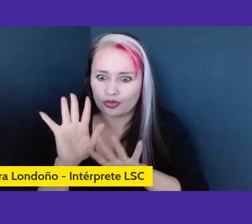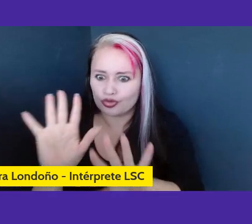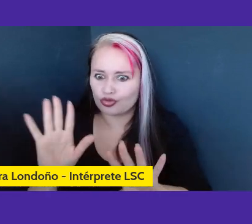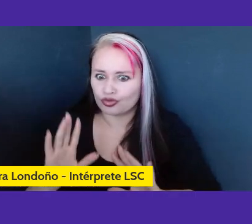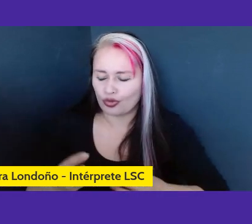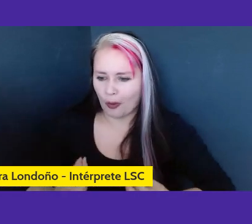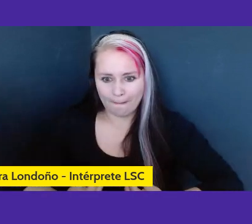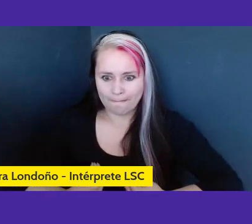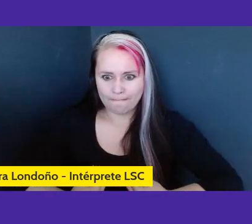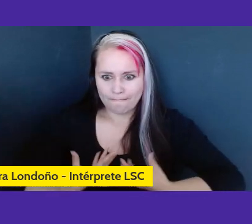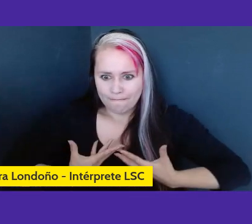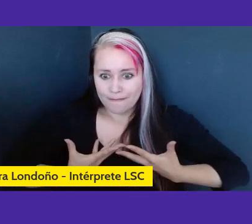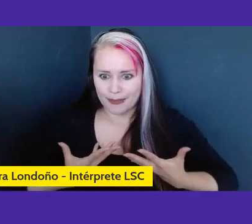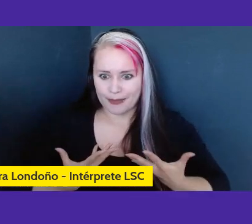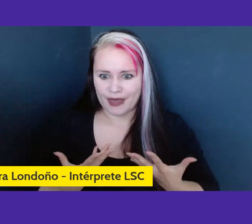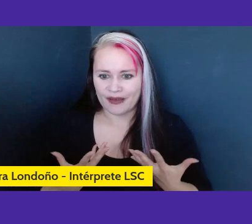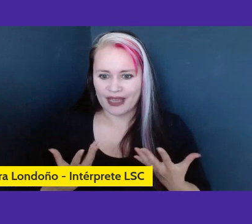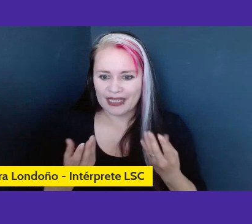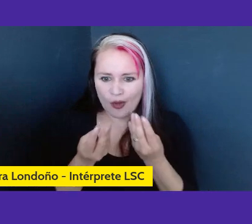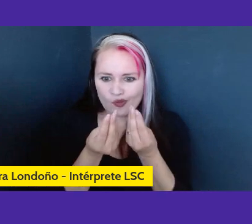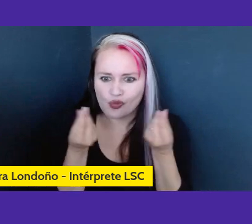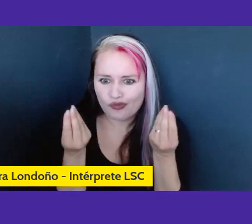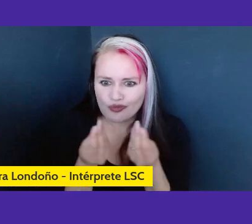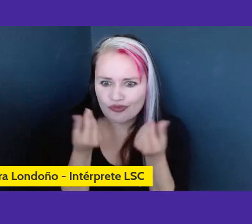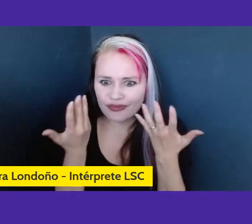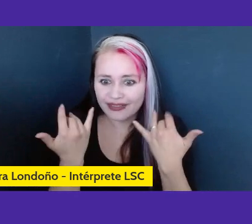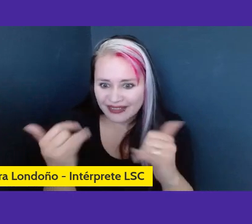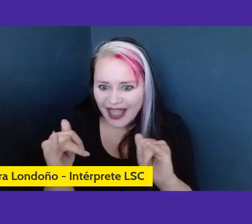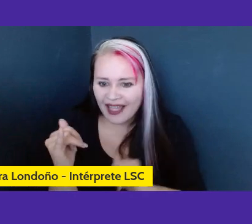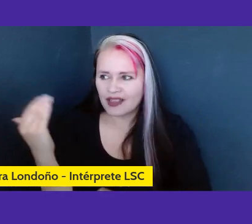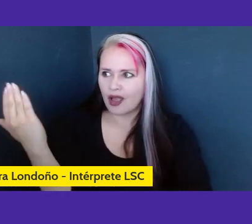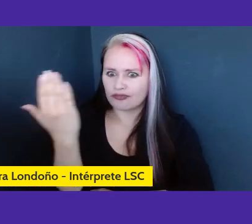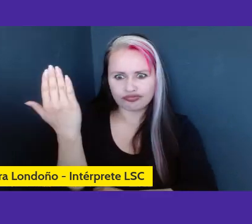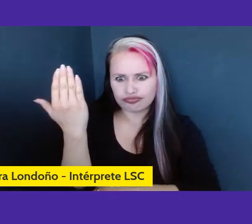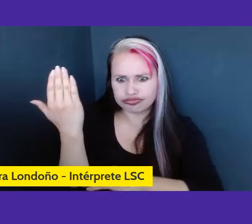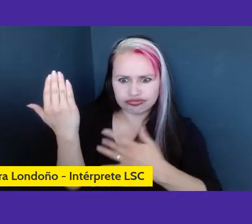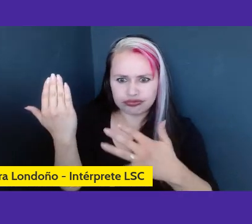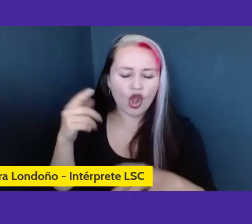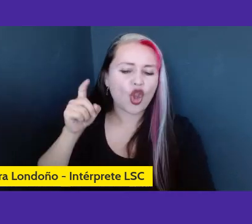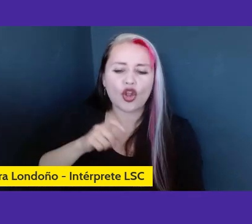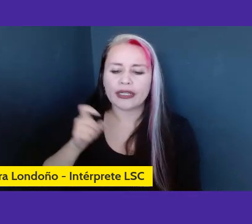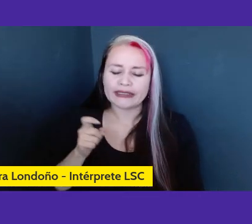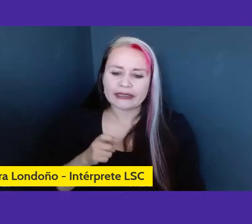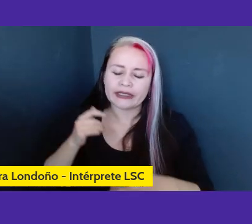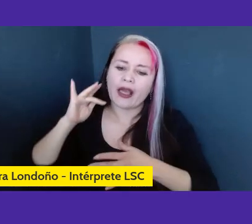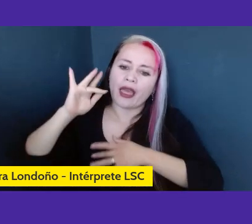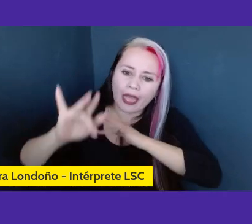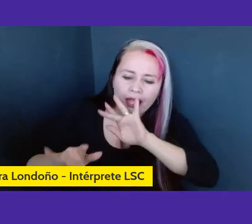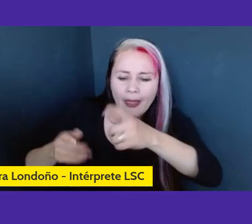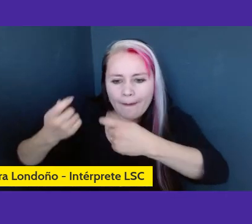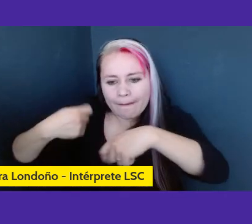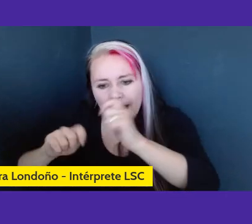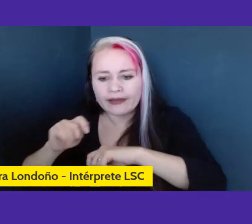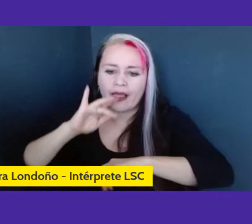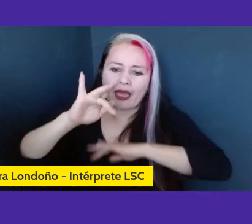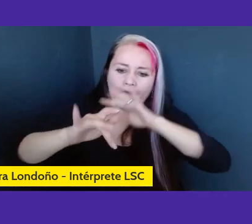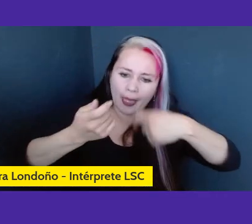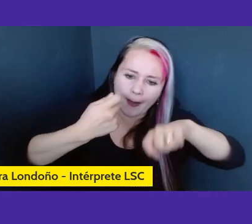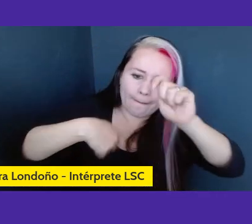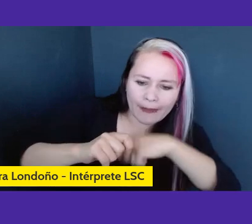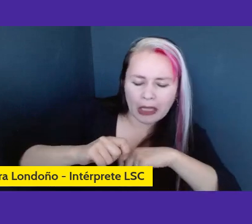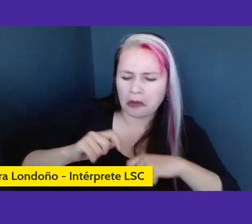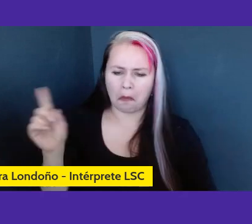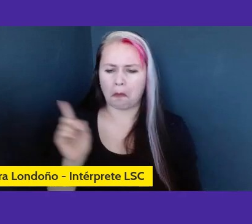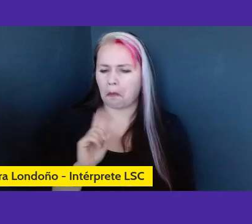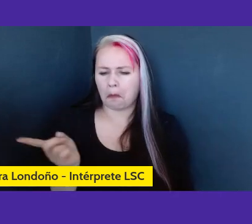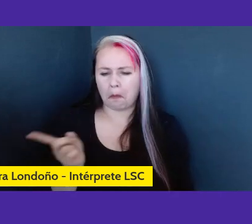sea, no necesita por ahí hacer ese recorrido para que sea prensable